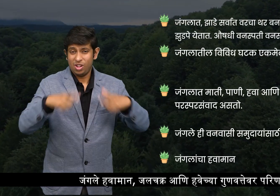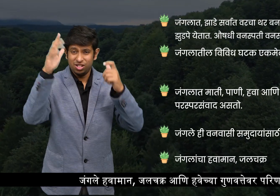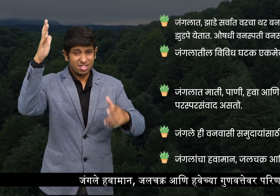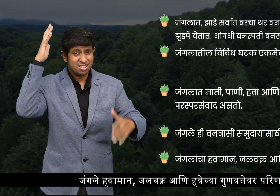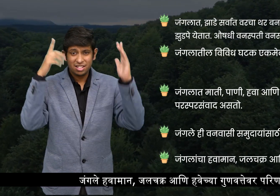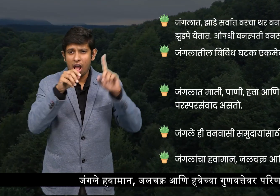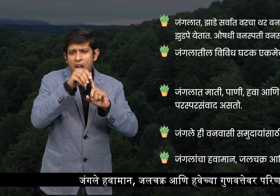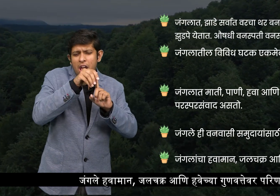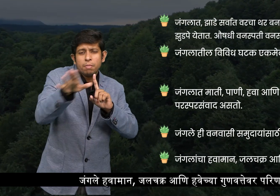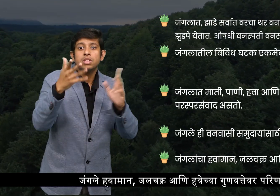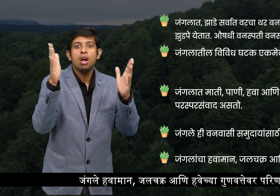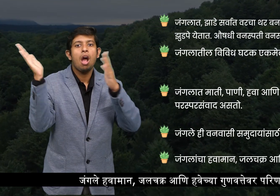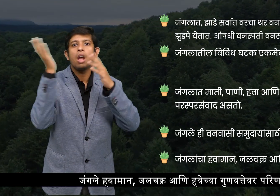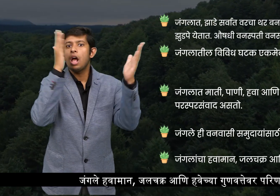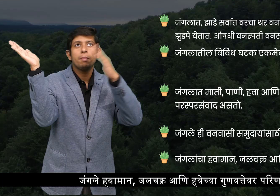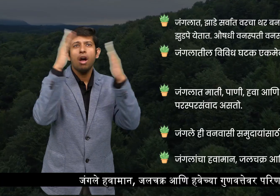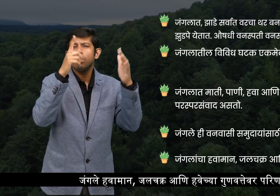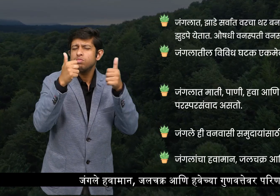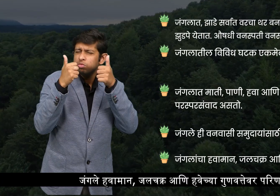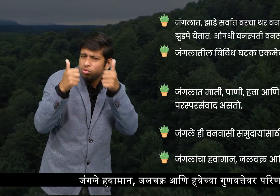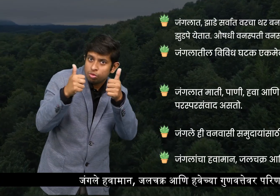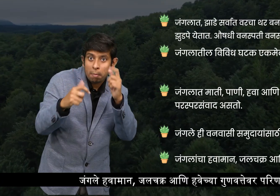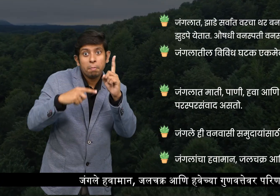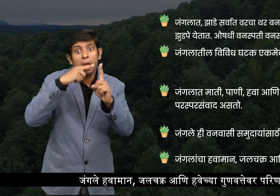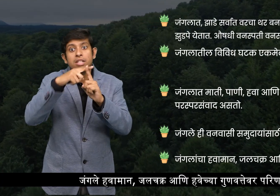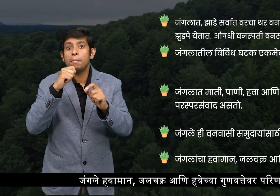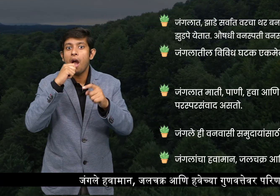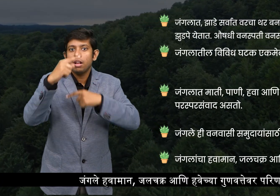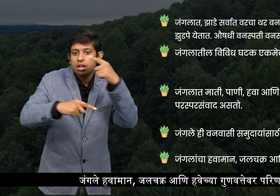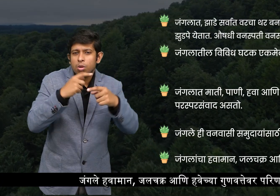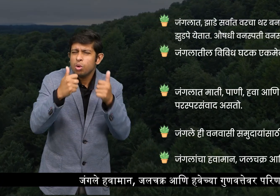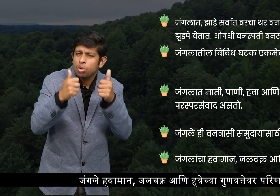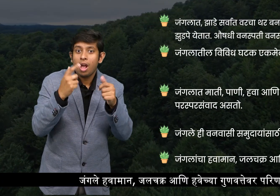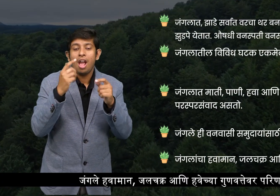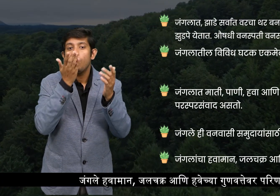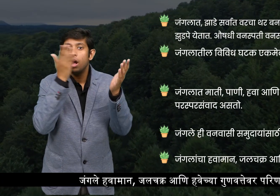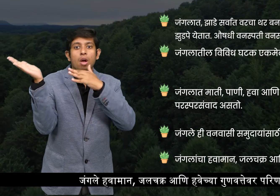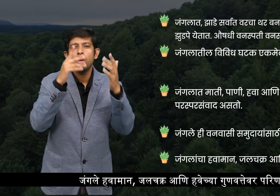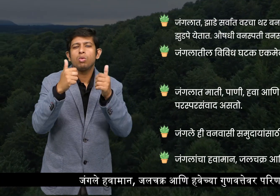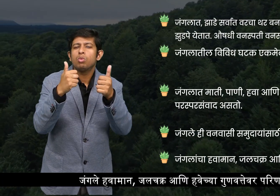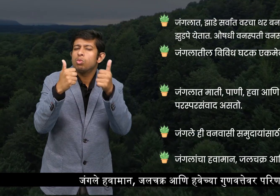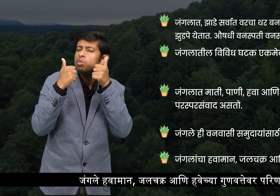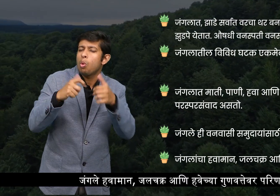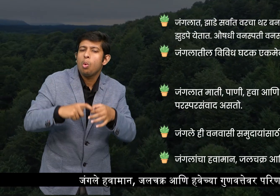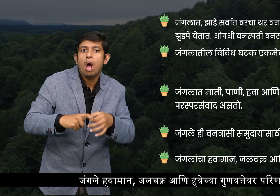दहावा, जंगले हवामान, जलचक्र आणि हवेच्या गुणवत्तेवर परिणाम करतात.